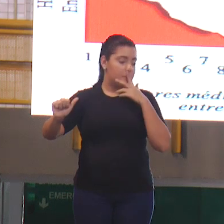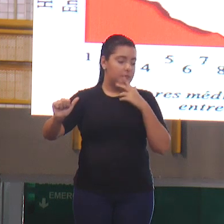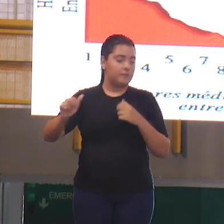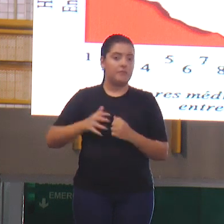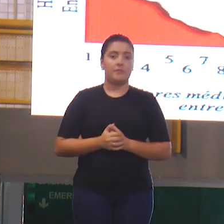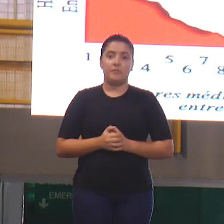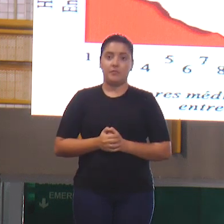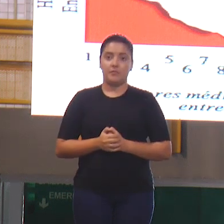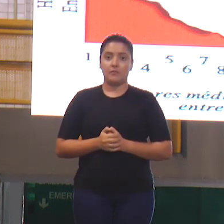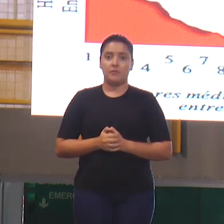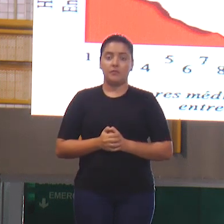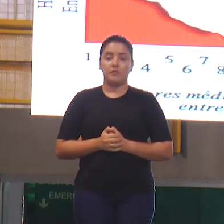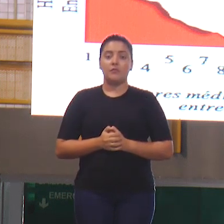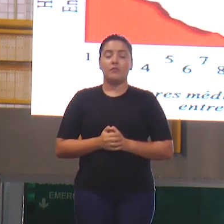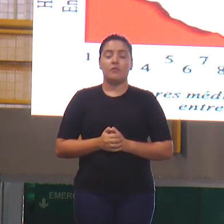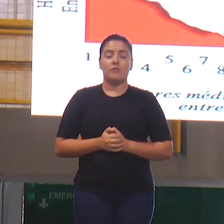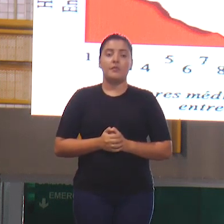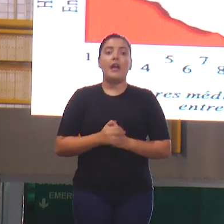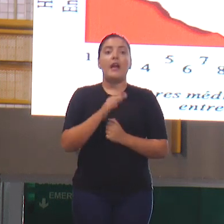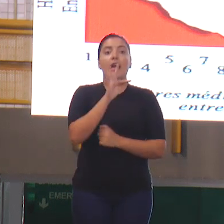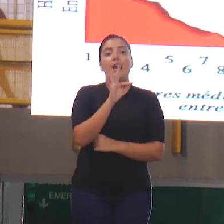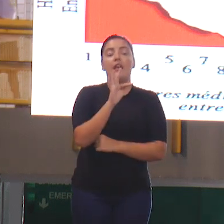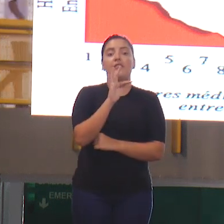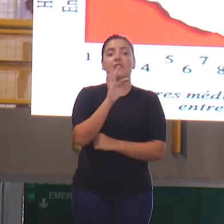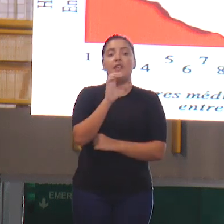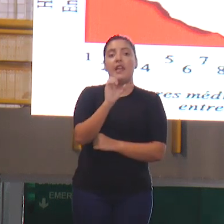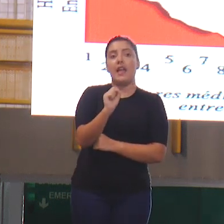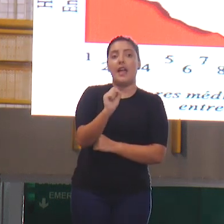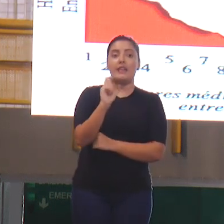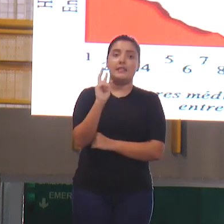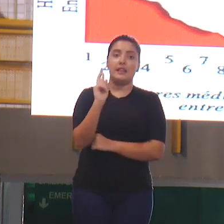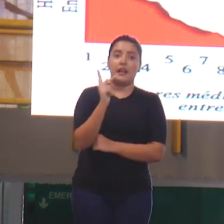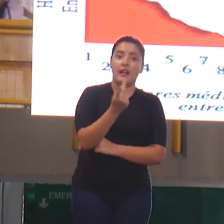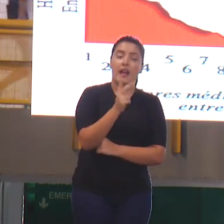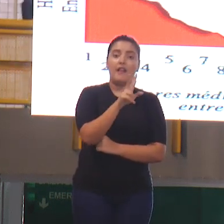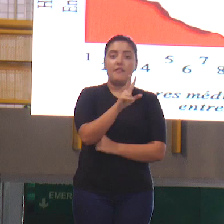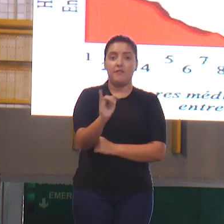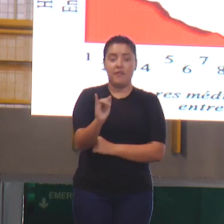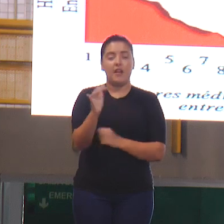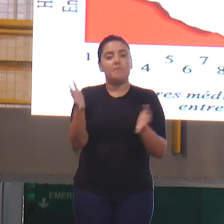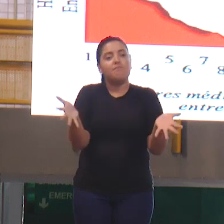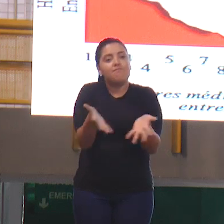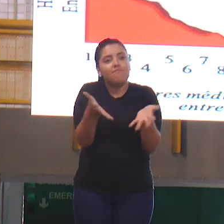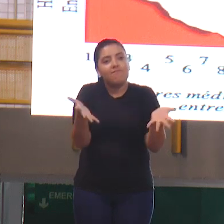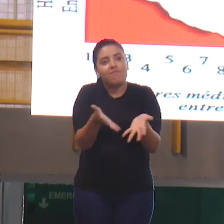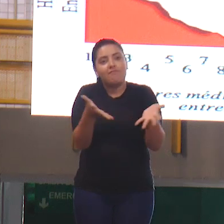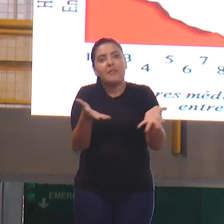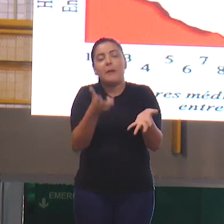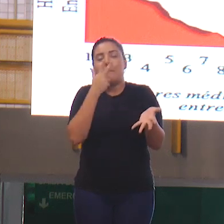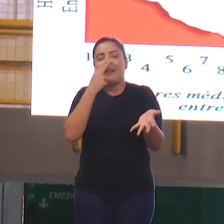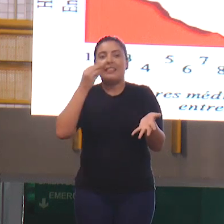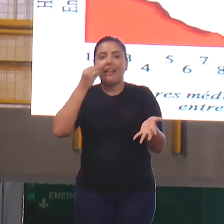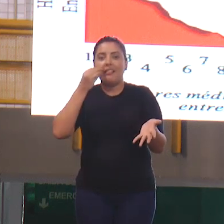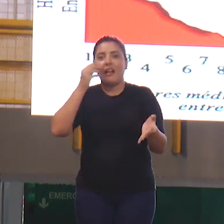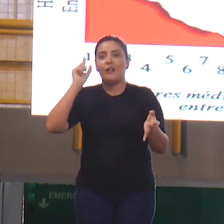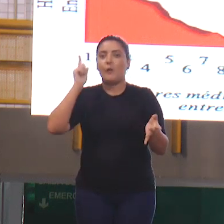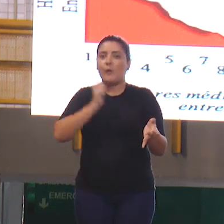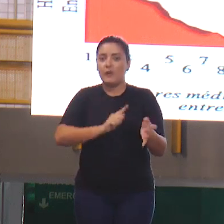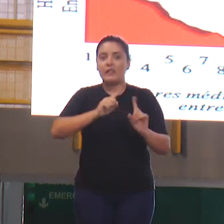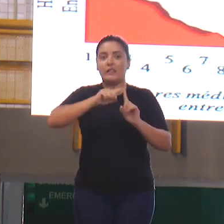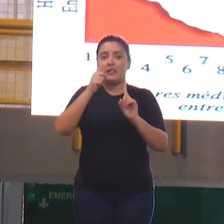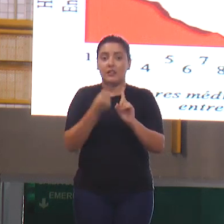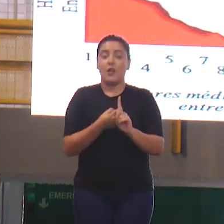uterina. E o FSH, para estimular o folículo ovariano. Que é